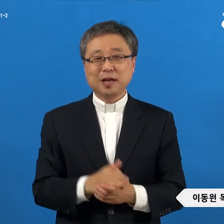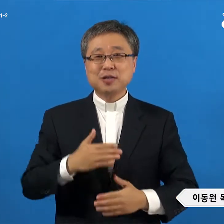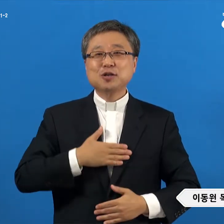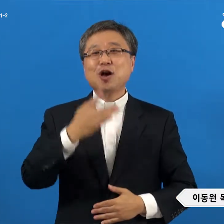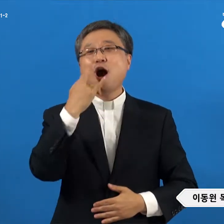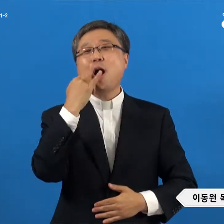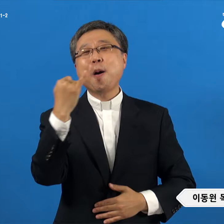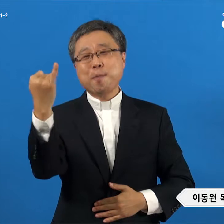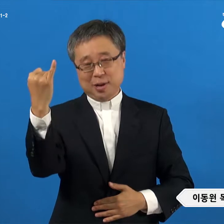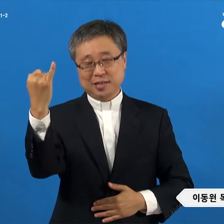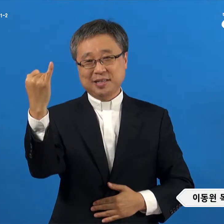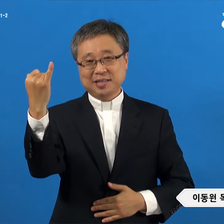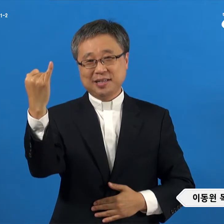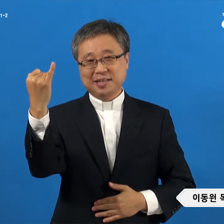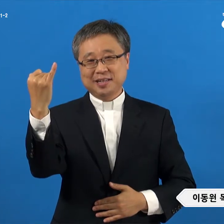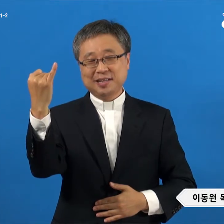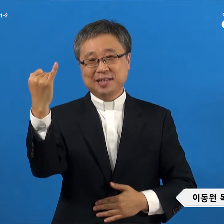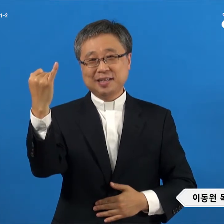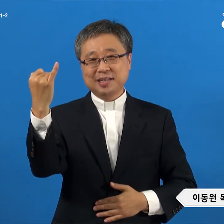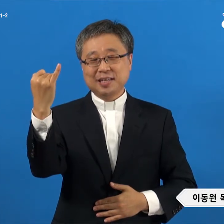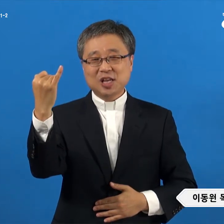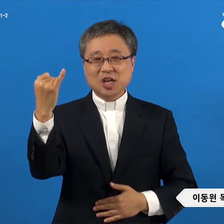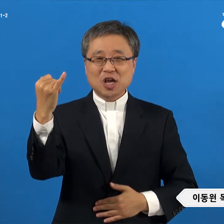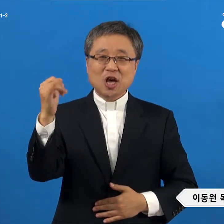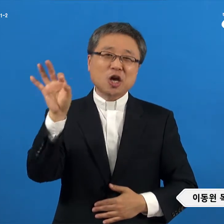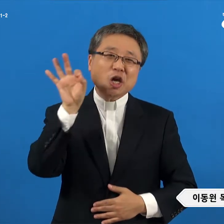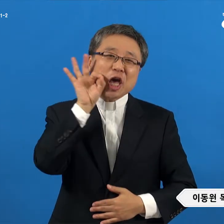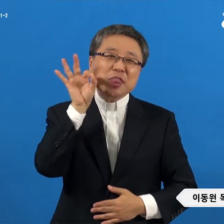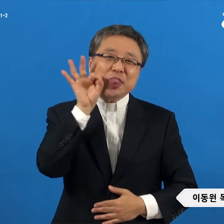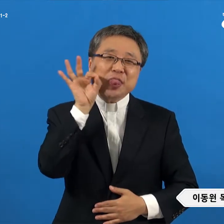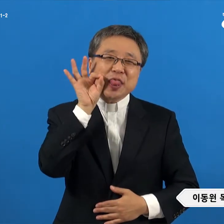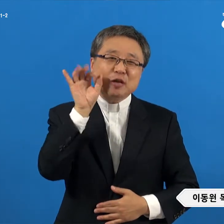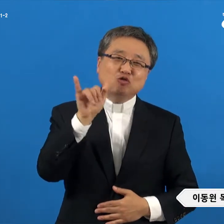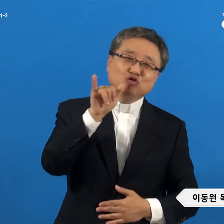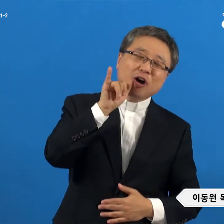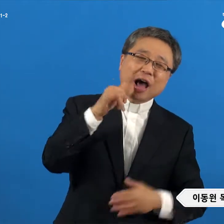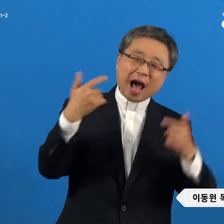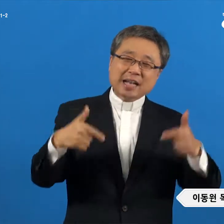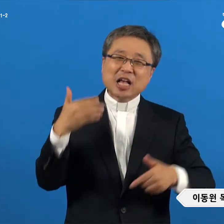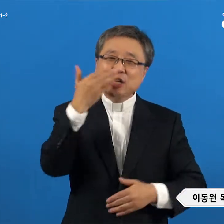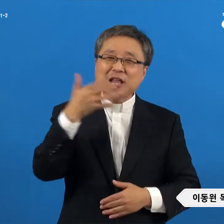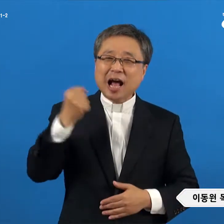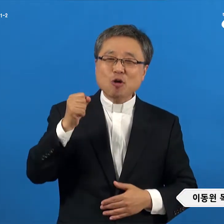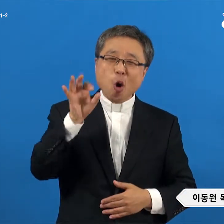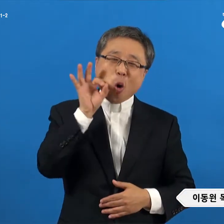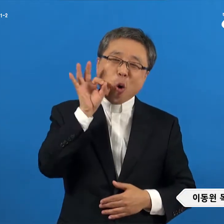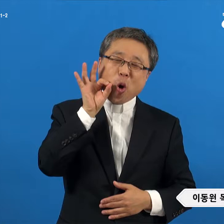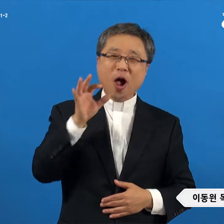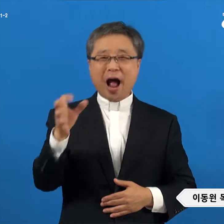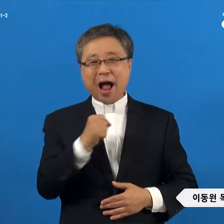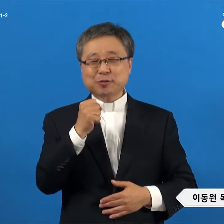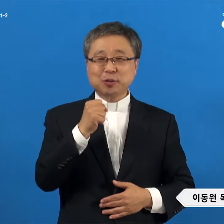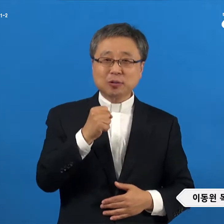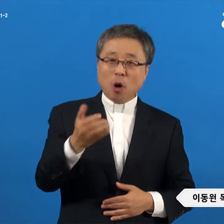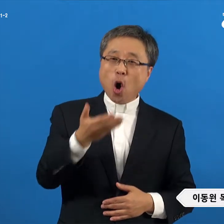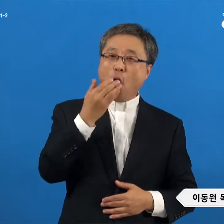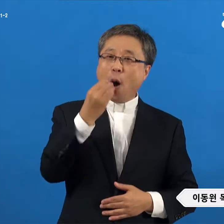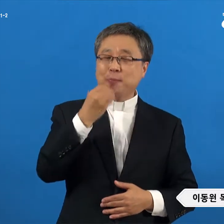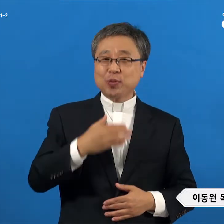어머님은 이 캔디 중독 같아요. 우리 어머님은 항상 설탕을 갖고 다니시. 예, 캔디 갖고 드시기도 하고 또 온갖